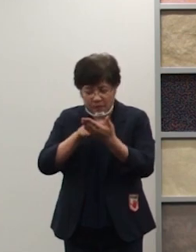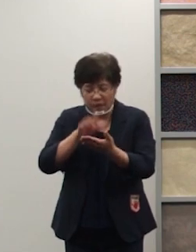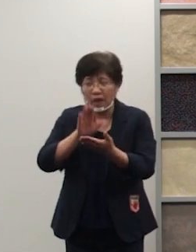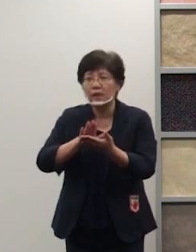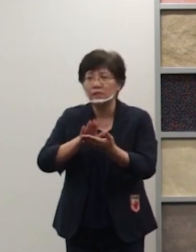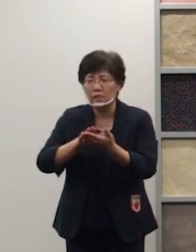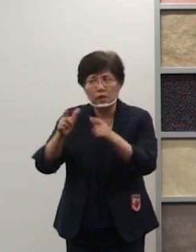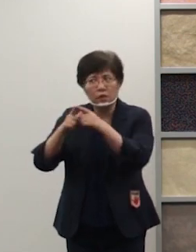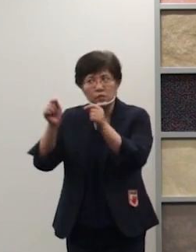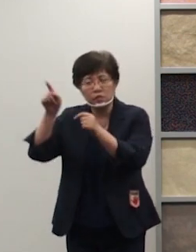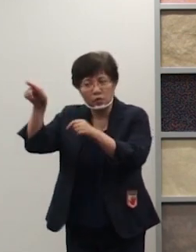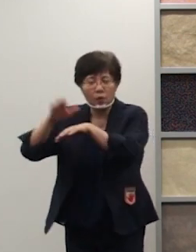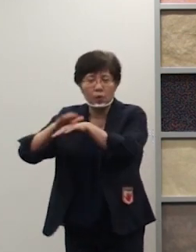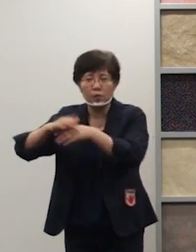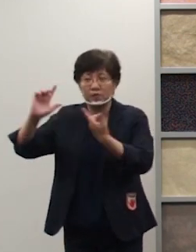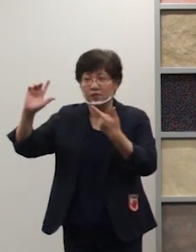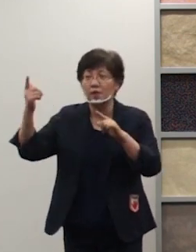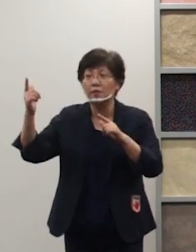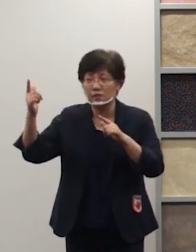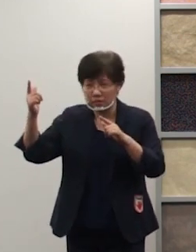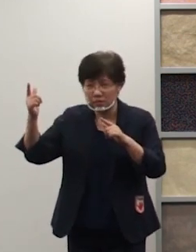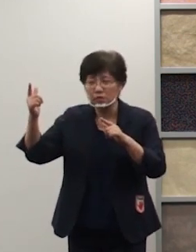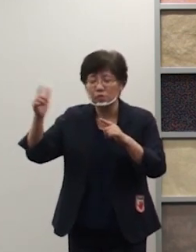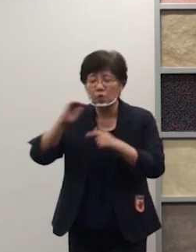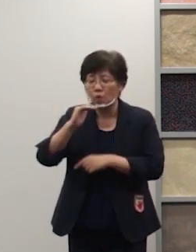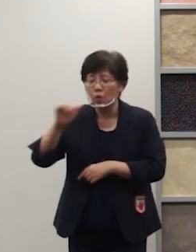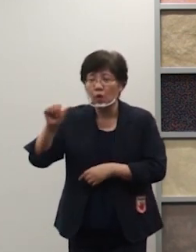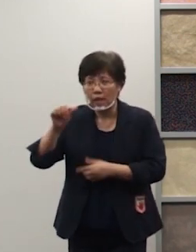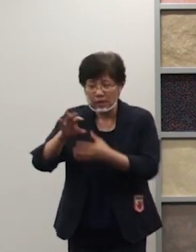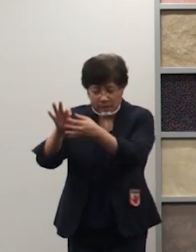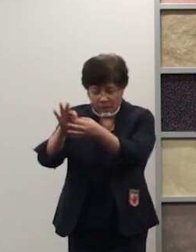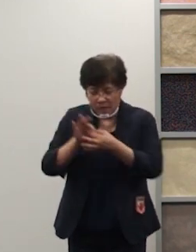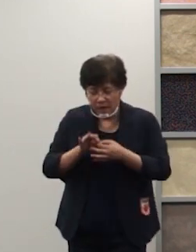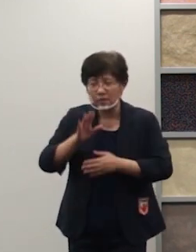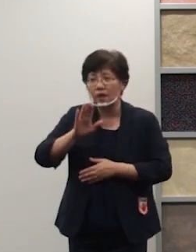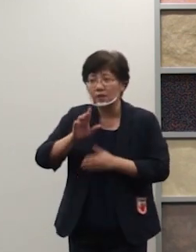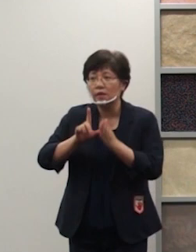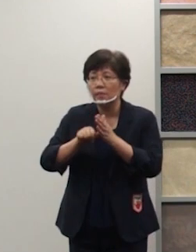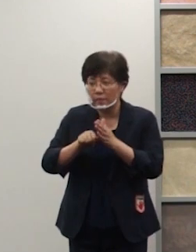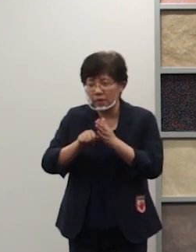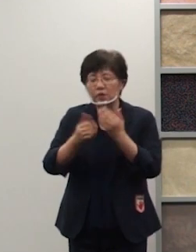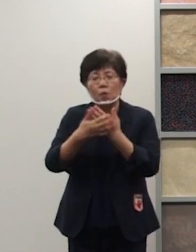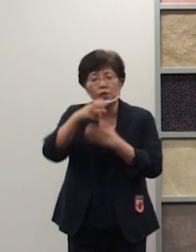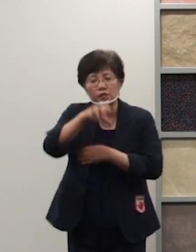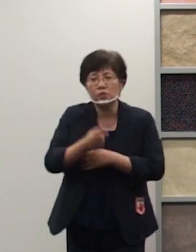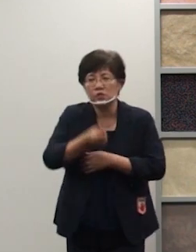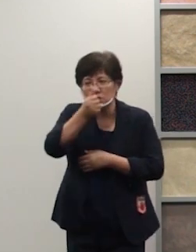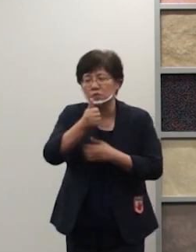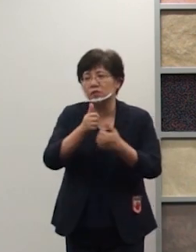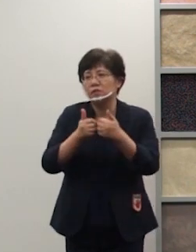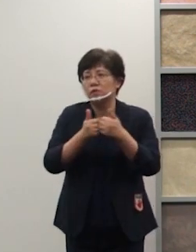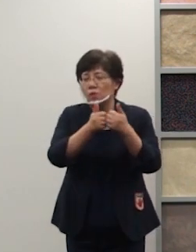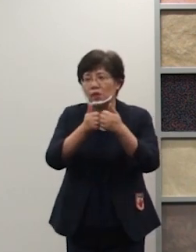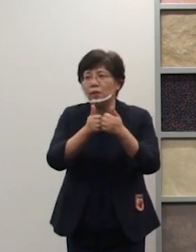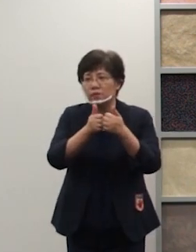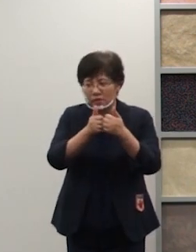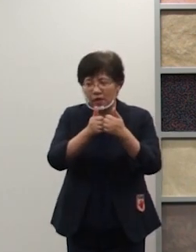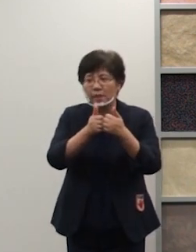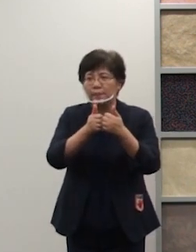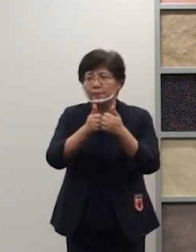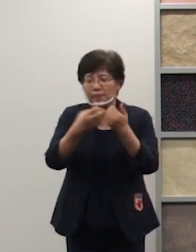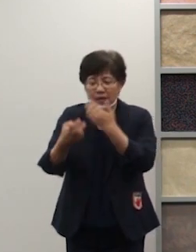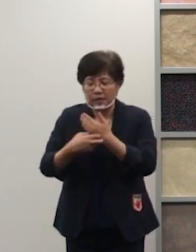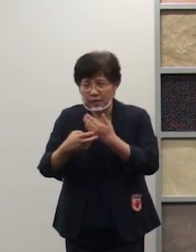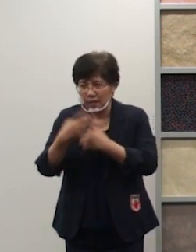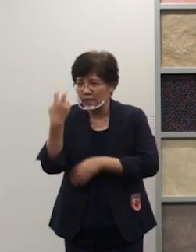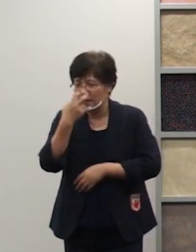ここは若干異なっておりますが、連絡があった場合はですね、ぜひともその保健所に相談をしていただいて、適切な検査をはじめと